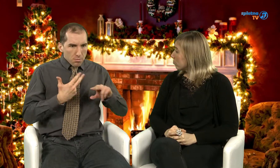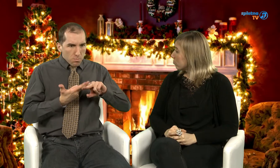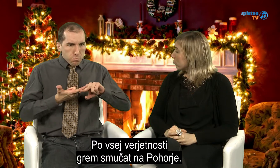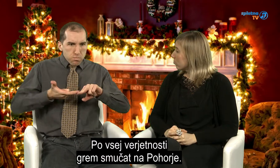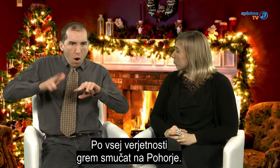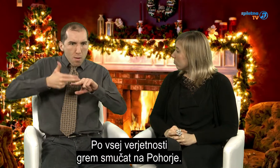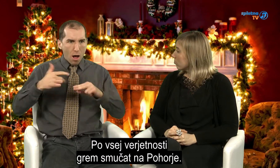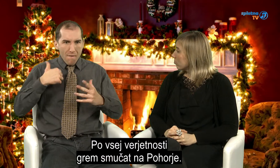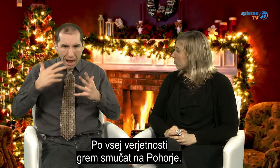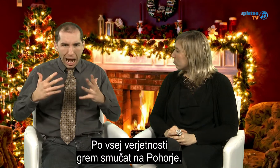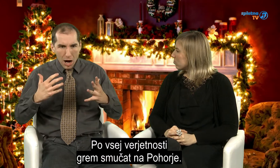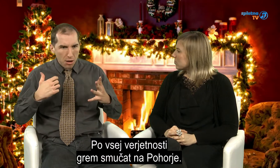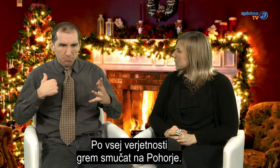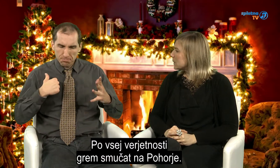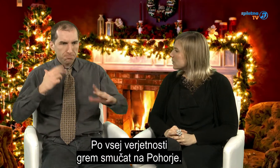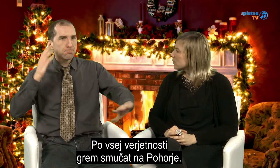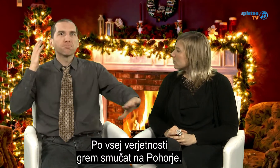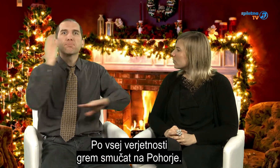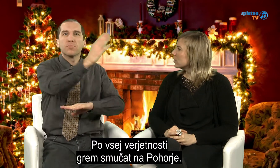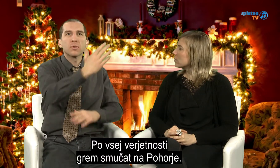Po vsej verjetnosti grem smučat na Pohorje.